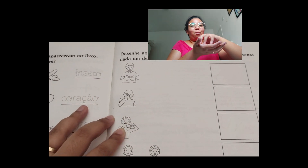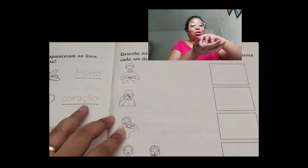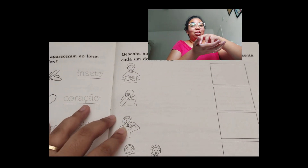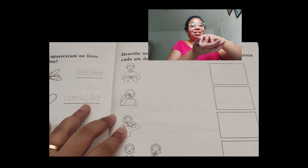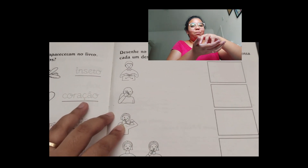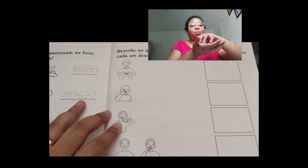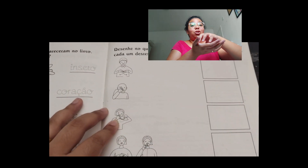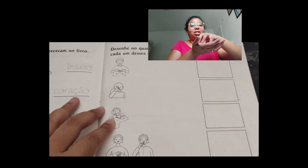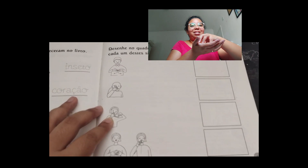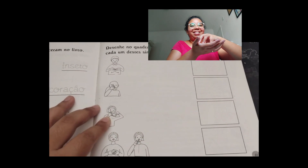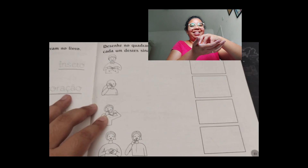pudim.